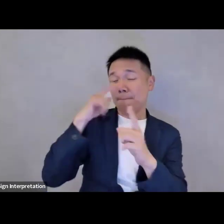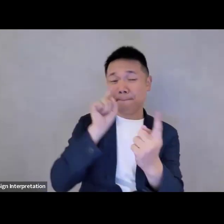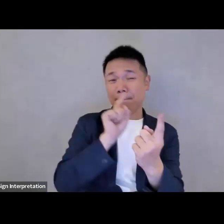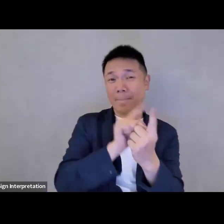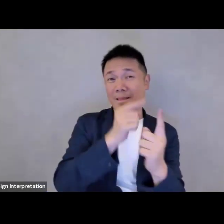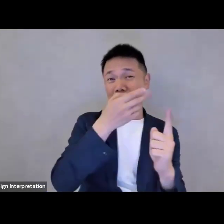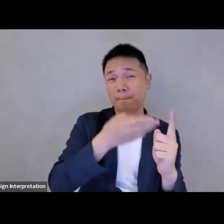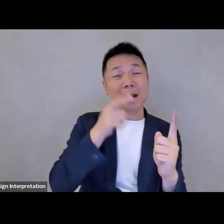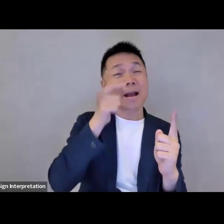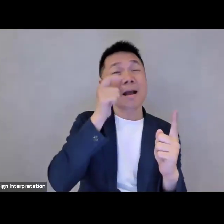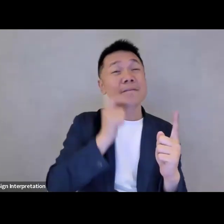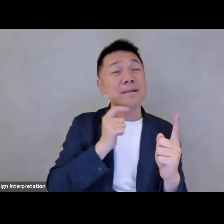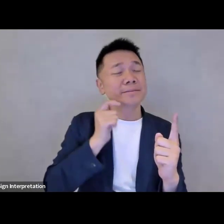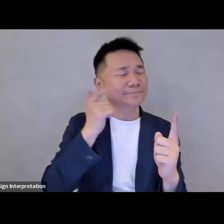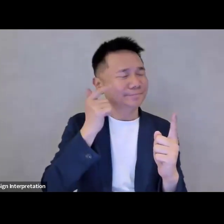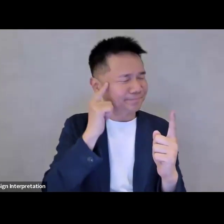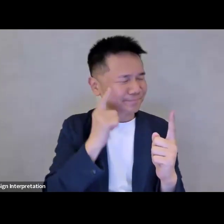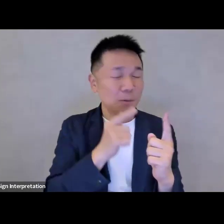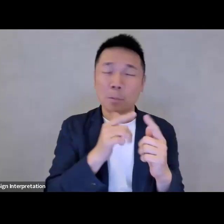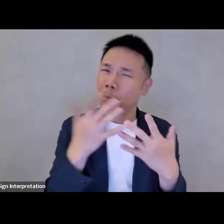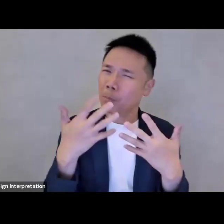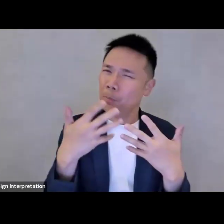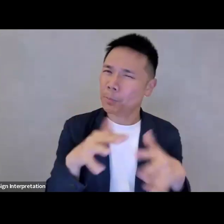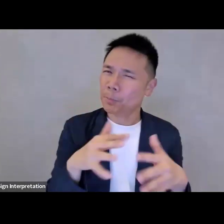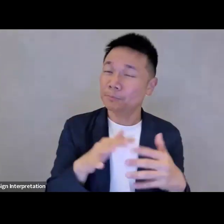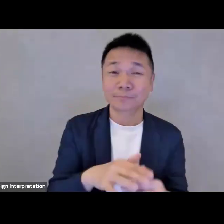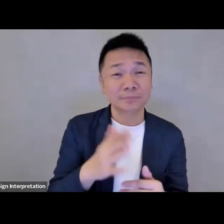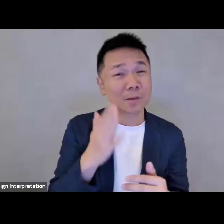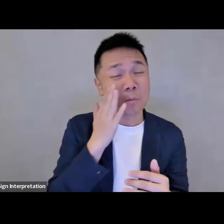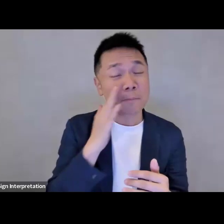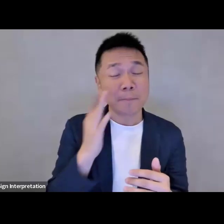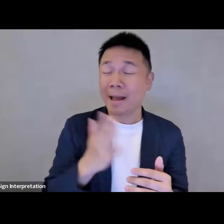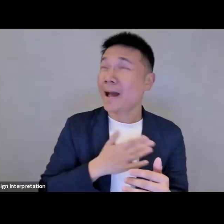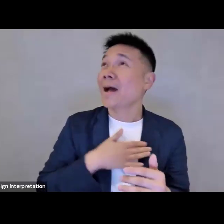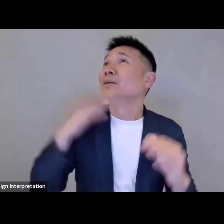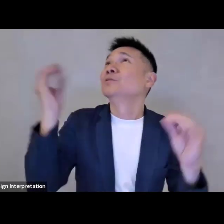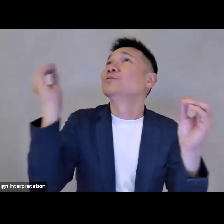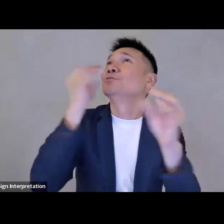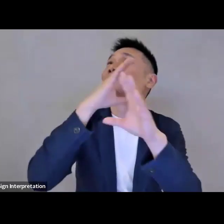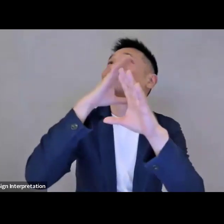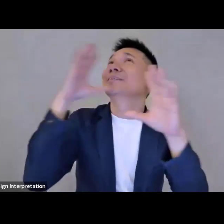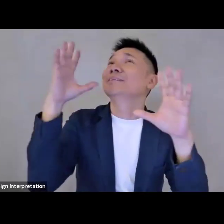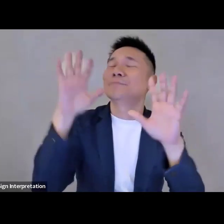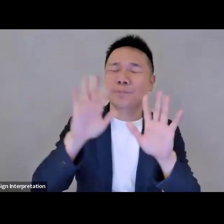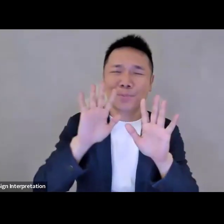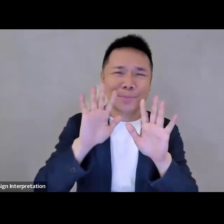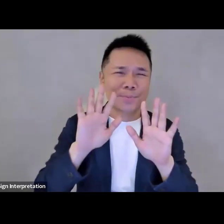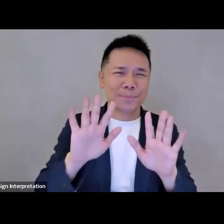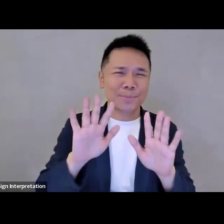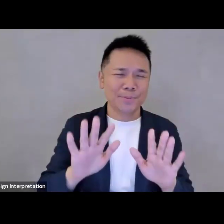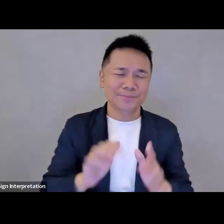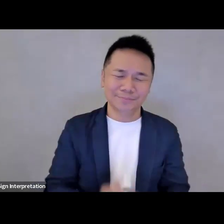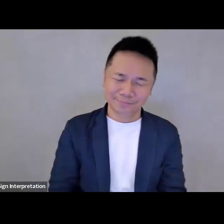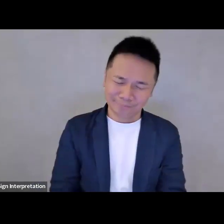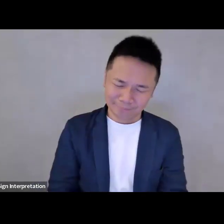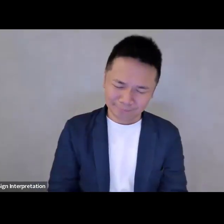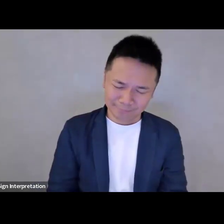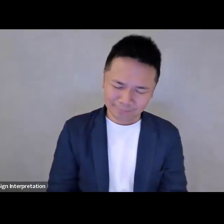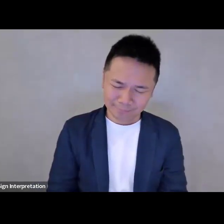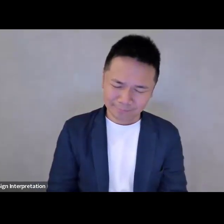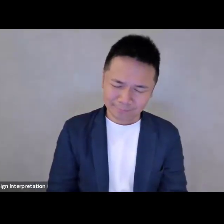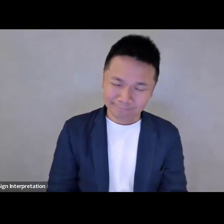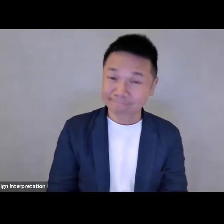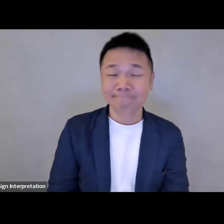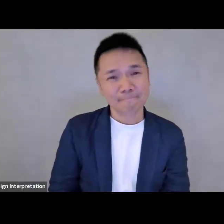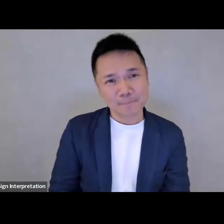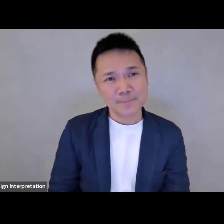而且我阅读了他这些作品，所以当我真正见到 Bhargavi 的时候。我觉得是非常棒的感